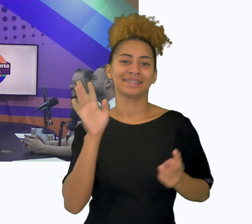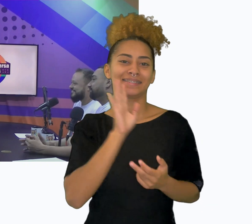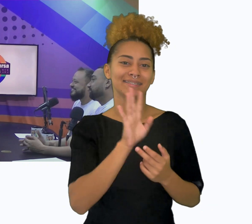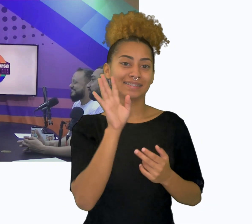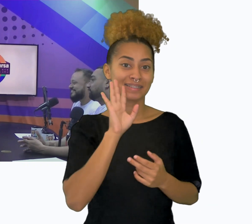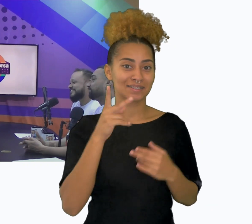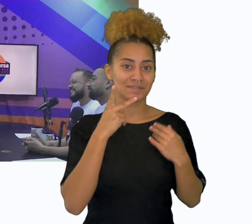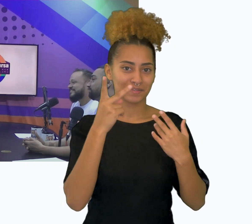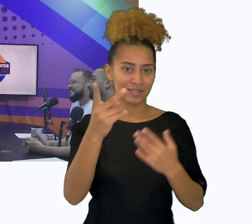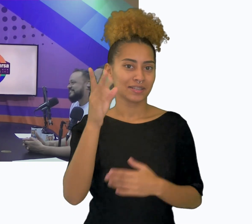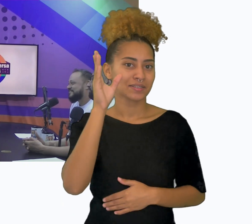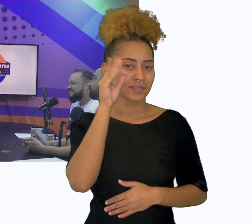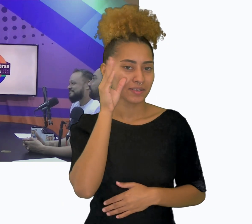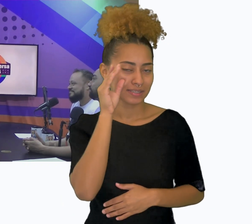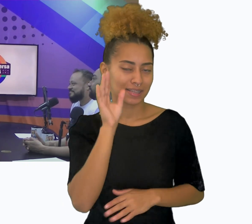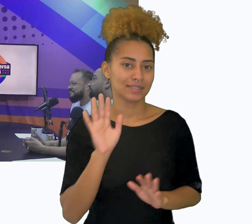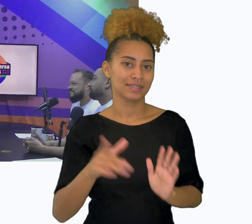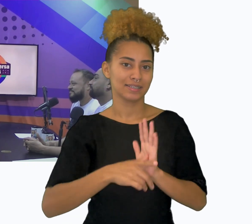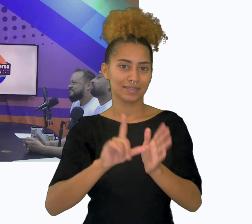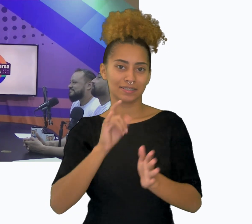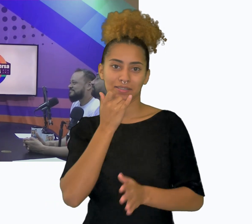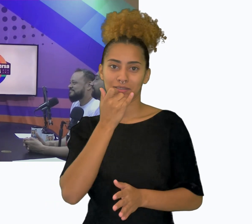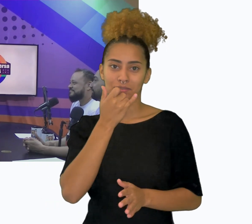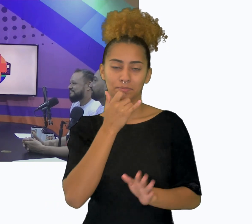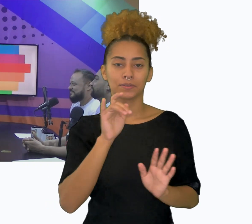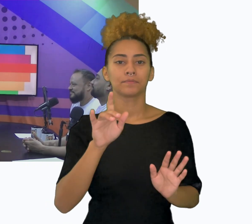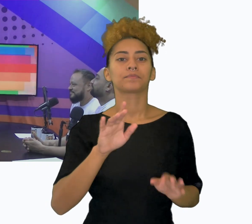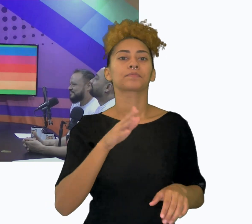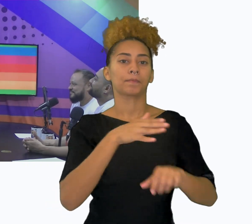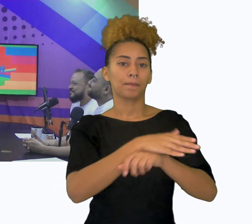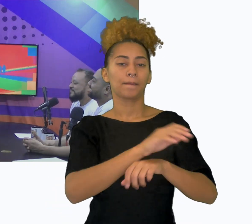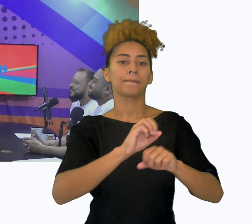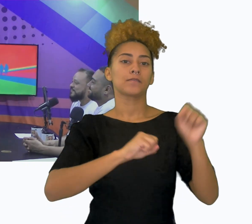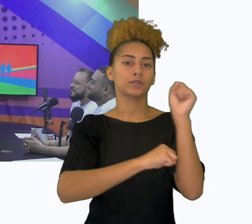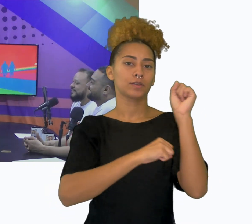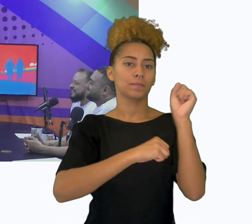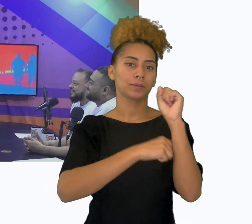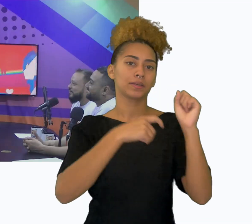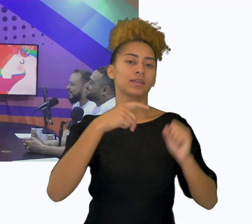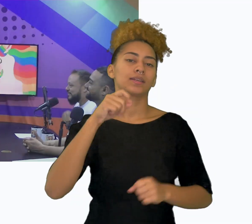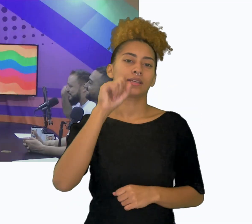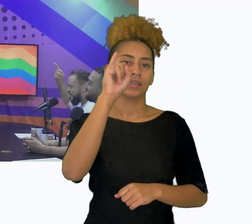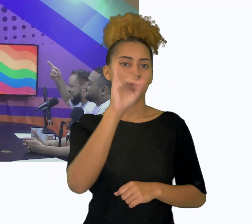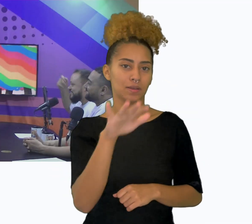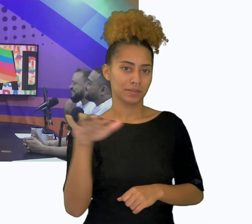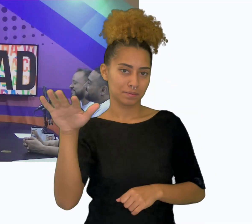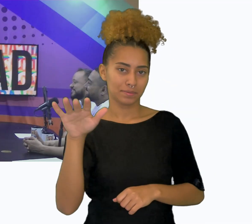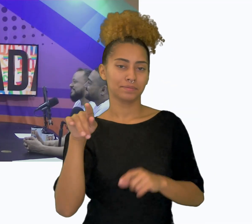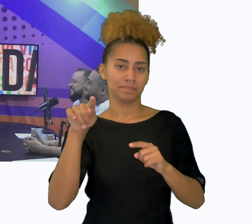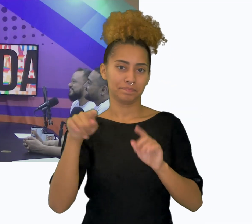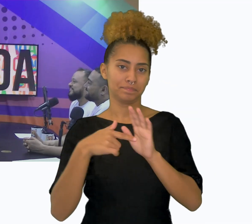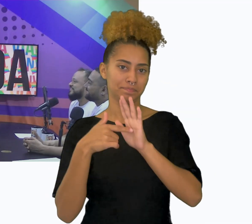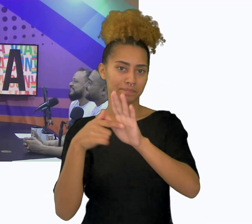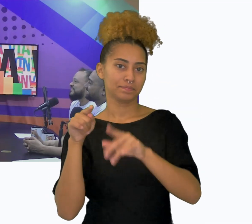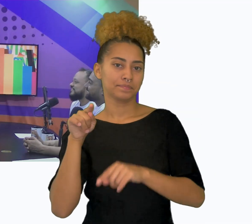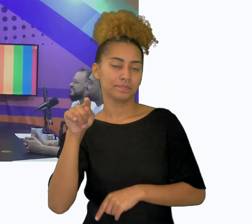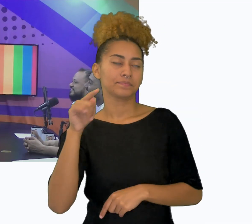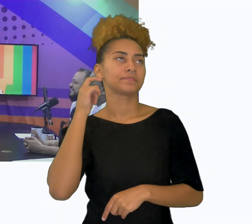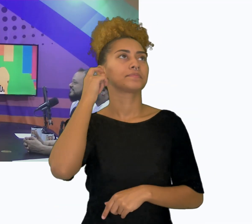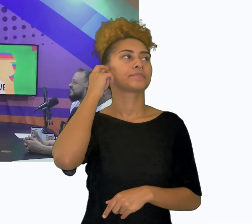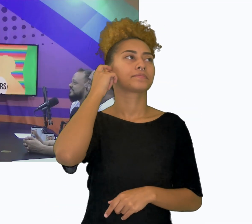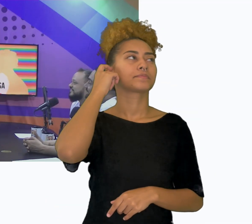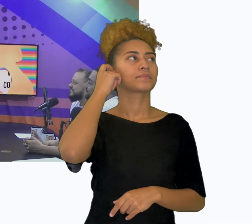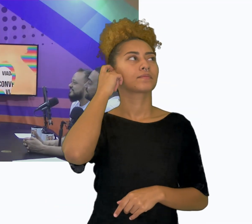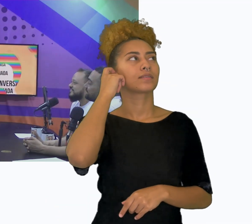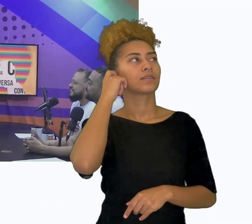aí. falar uma curiosidade? Deixa eu falar uma curiosidade antes. Vai, eu fui me diz. apresentar no Shopping Pizza do Iguatemi. Iguatemi. Eu na minha